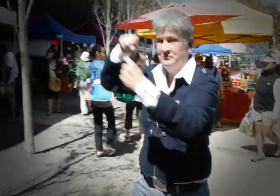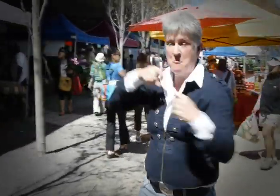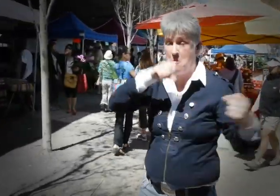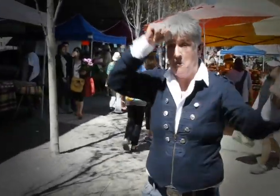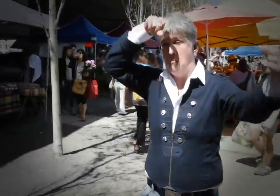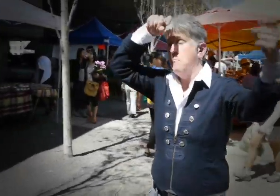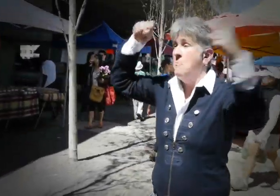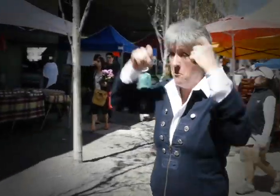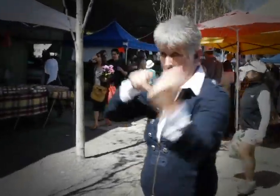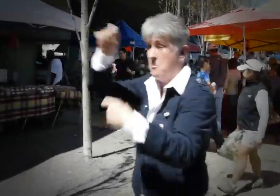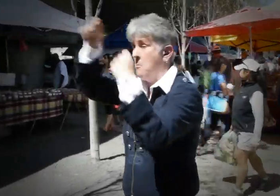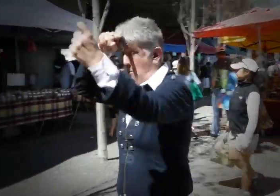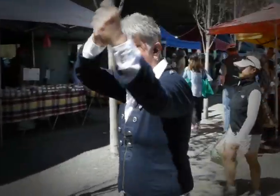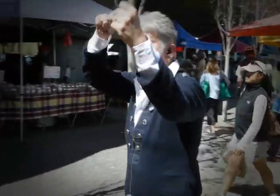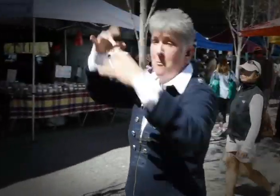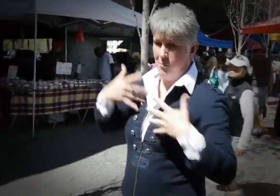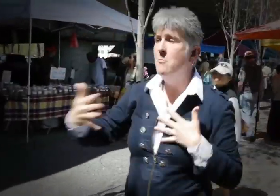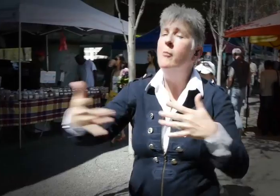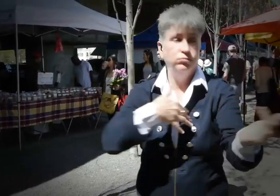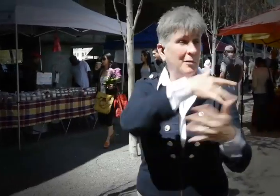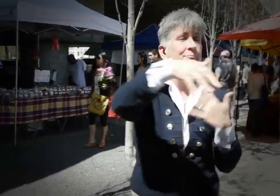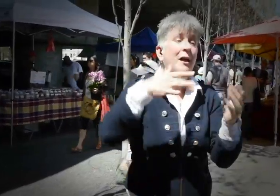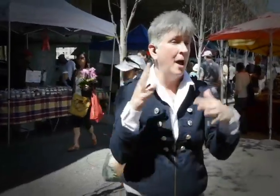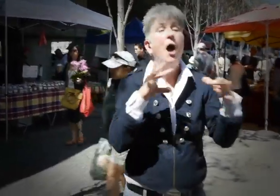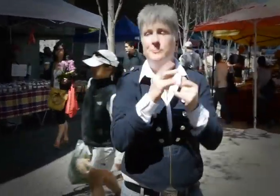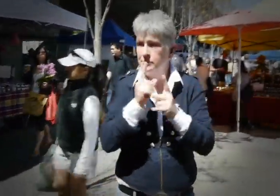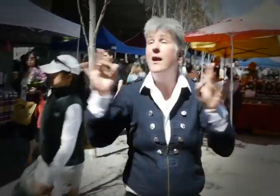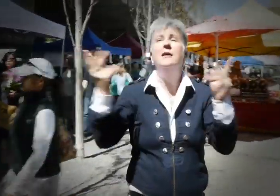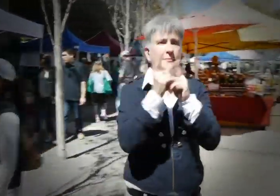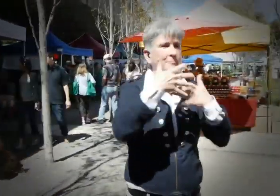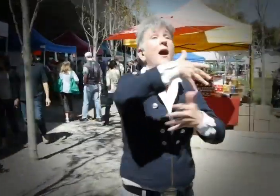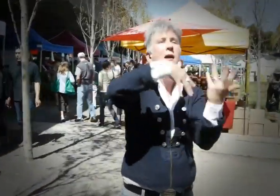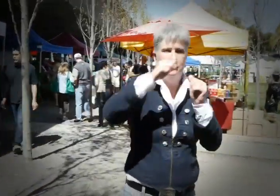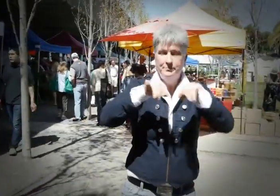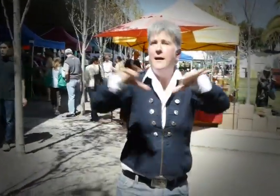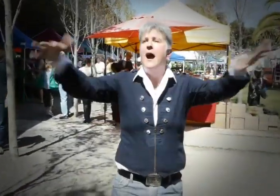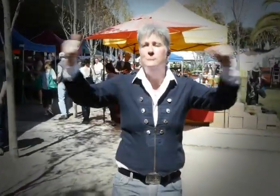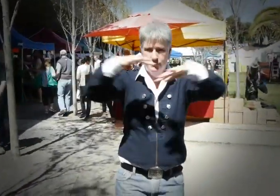Sacchetti. હું તને અનુભવ તું મને અનુભવ એક ફૂલ યાવ યાઈ ફૂલ નહીં અતસ્તાચ કોસો